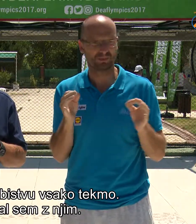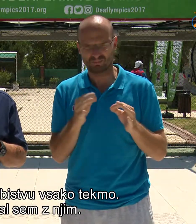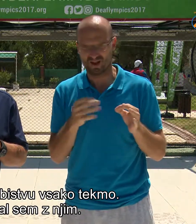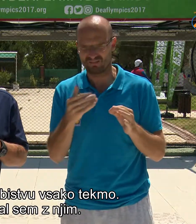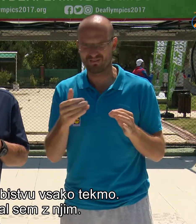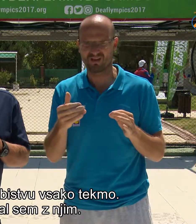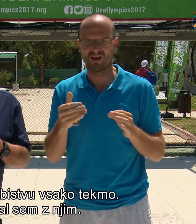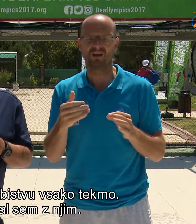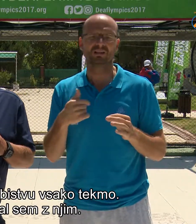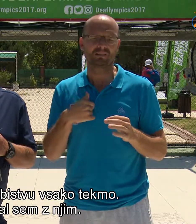Dihal sem z njim,